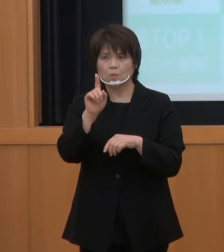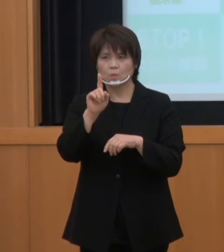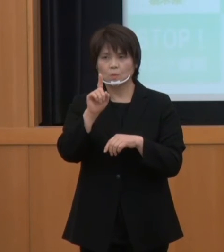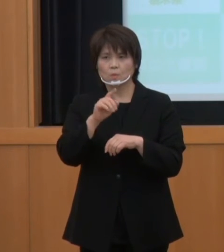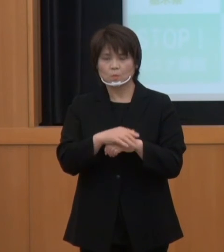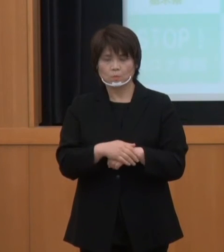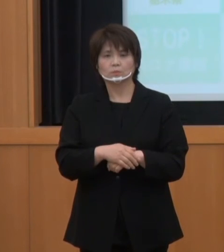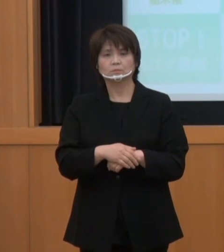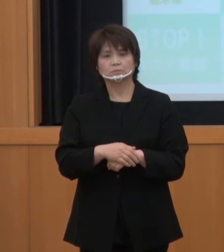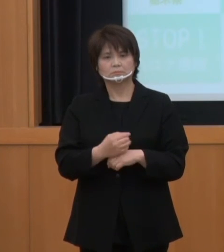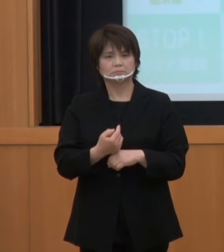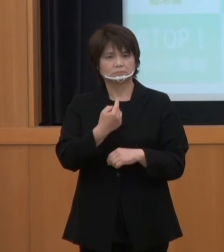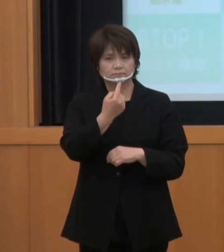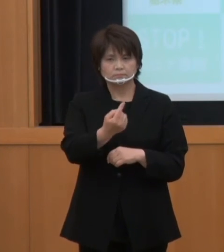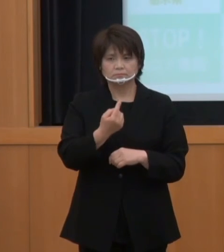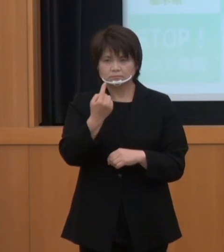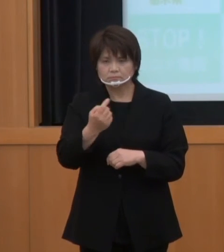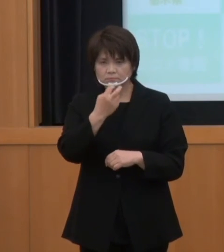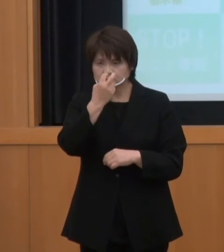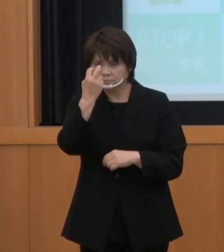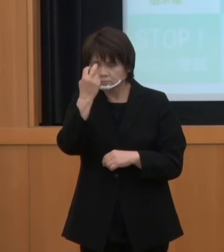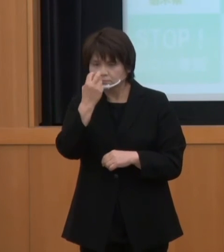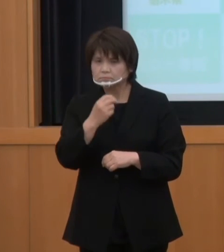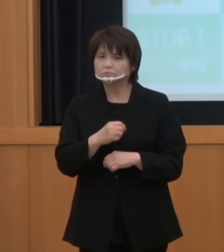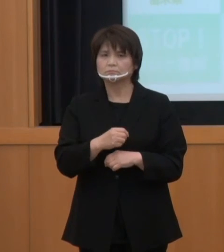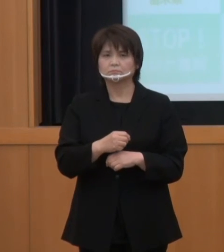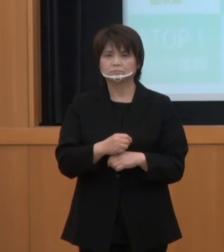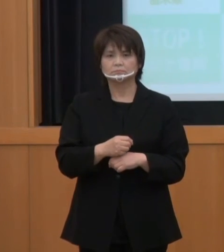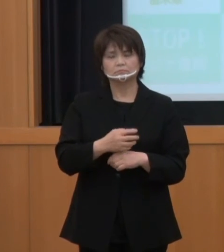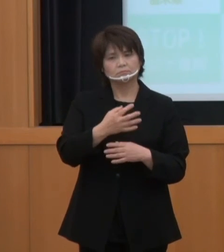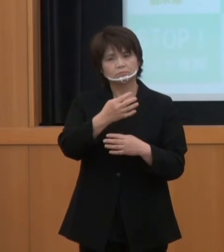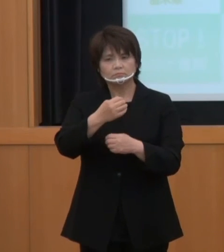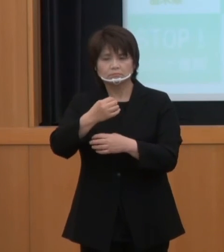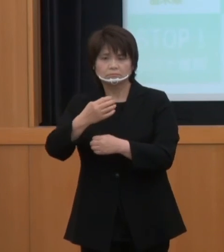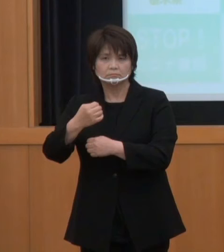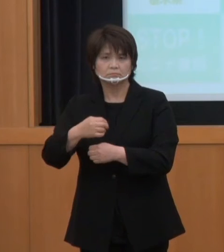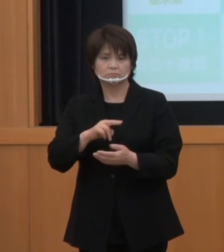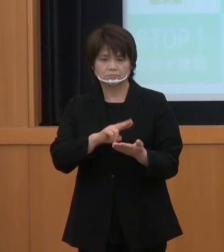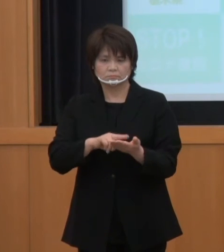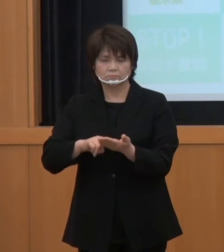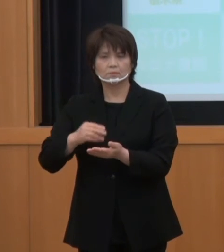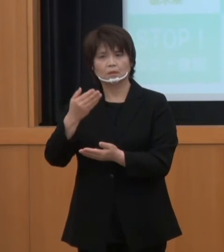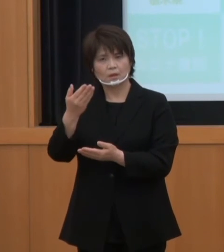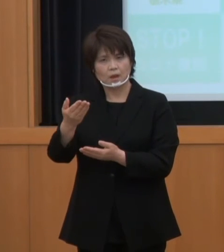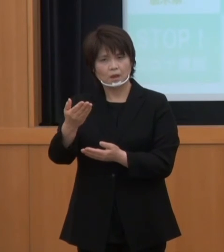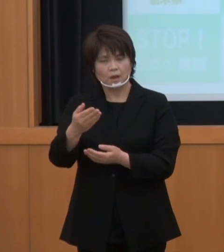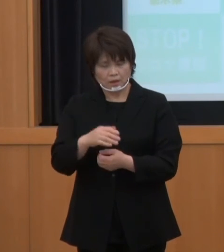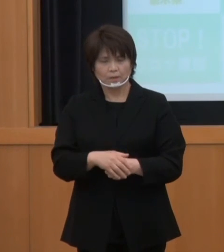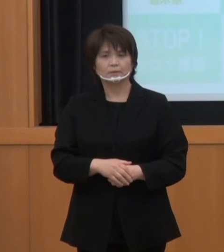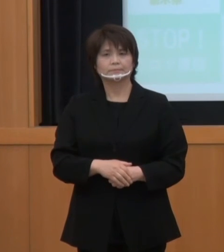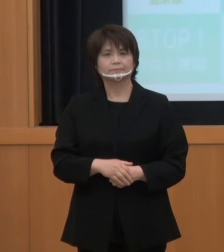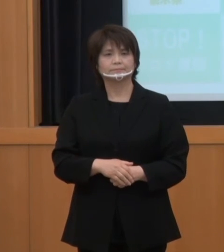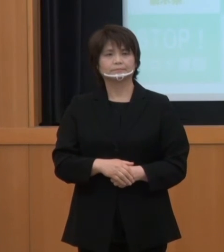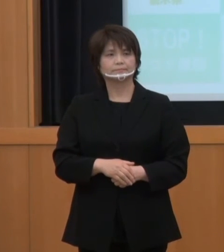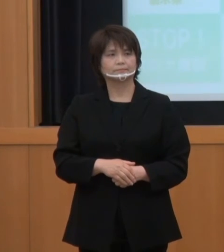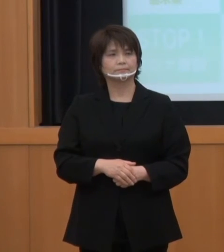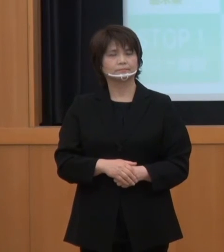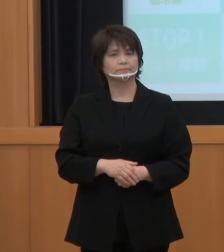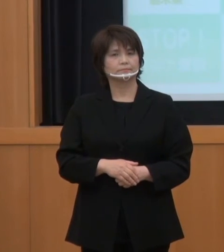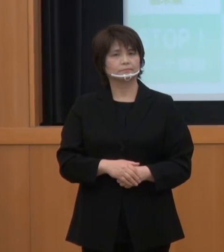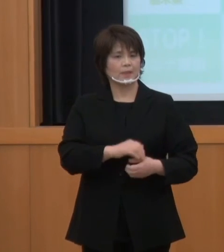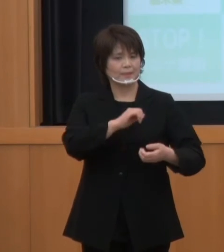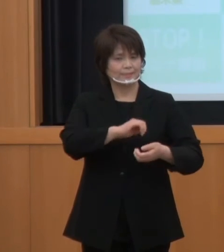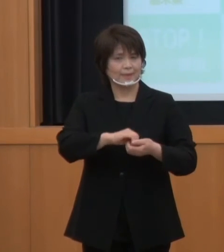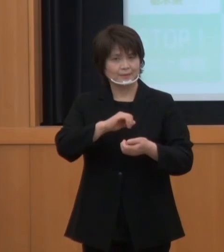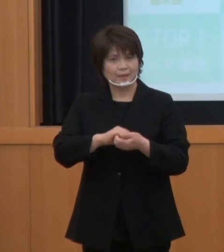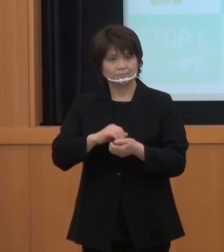らいの頻度でこう見回りとかですね、していくのかと、マンパワーの確保についても考えをお聞かせください。 定期的な見